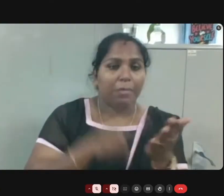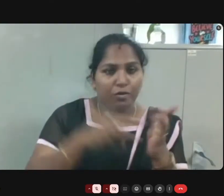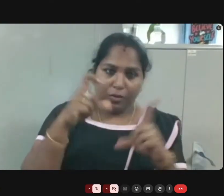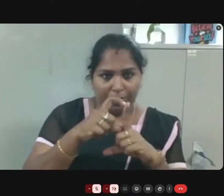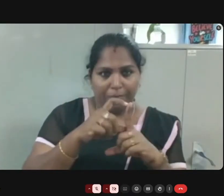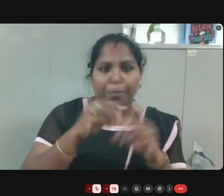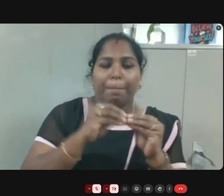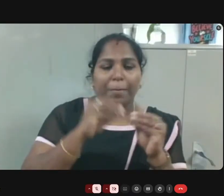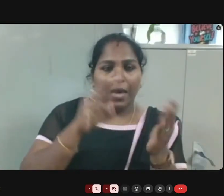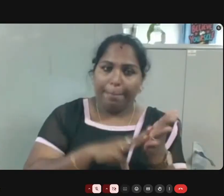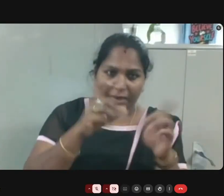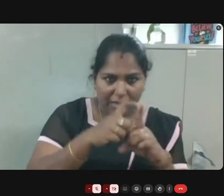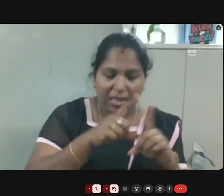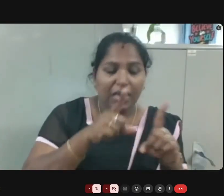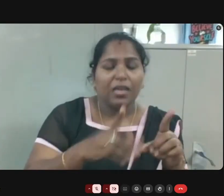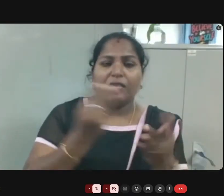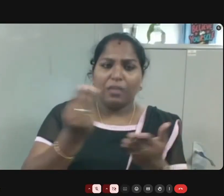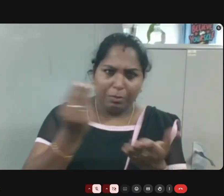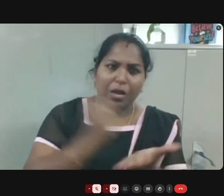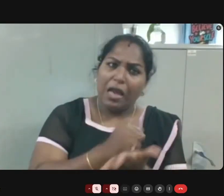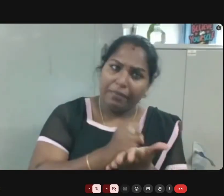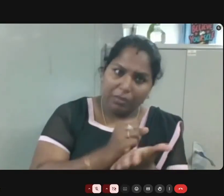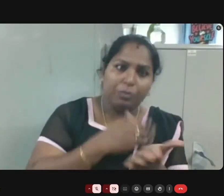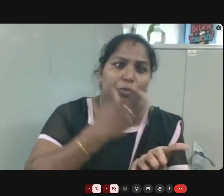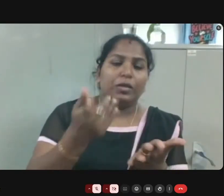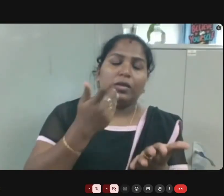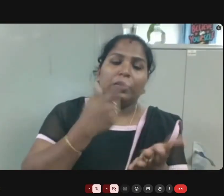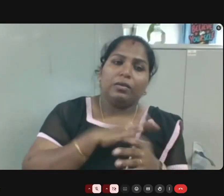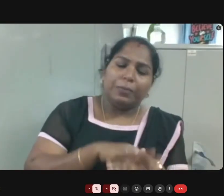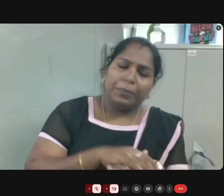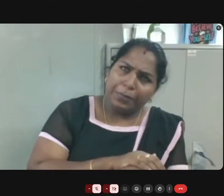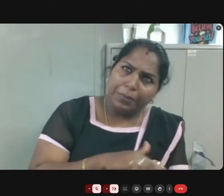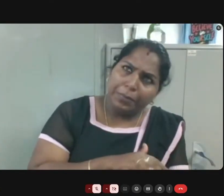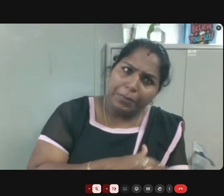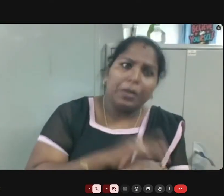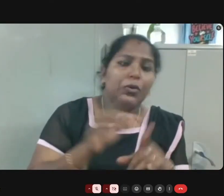പോയി ചികിത്സിക്കുന്നു എന്നൊക്കെ പറയുന്ന ഈ അസുഖങ്ങൾ പലതും ഇതൊക്കെ തന്നെ ആയിരിക്കും.